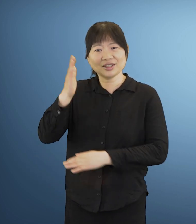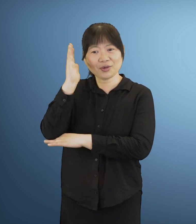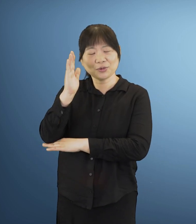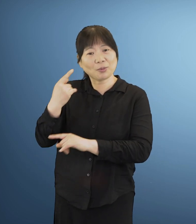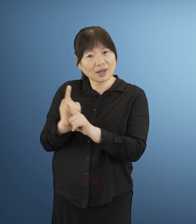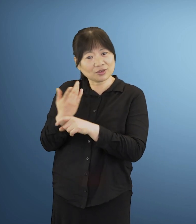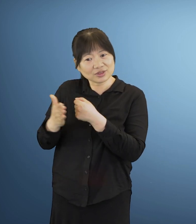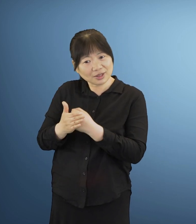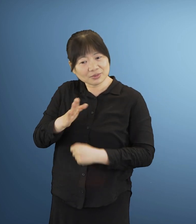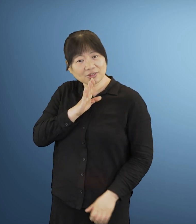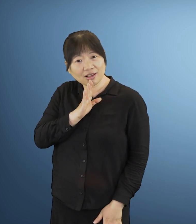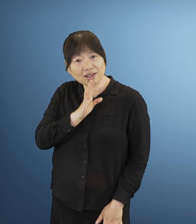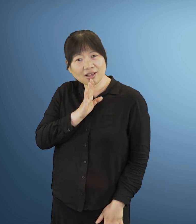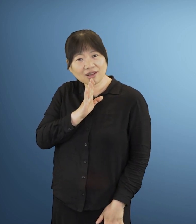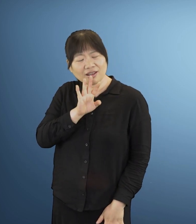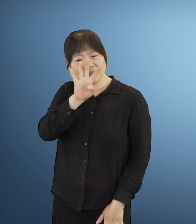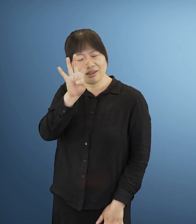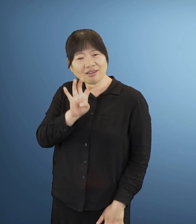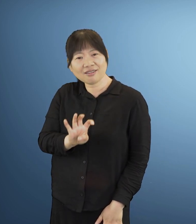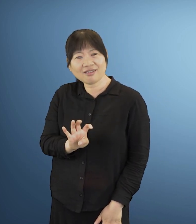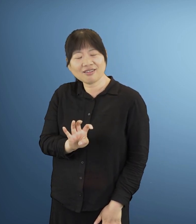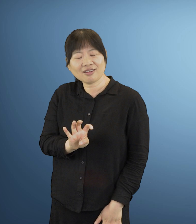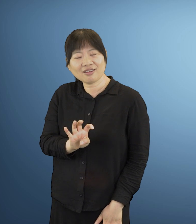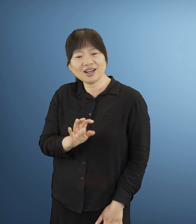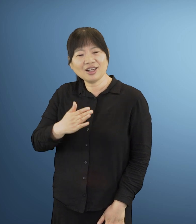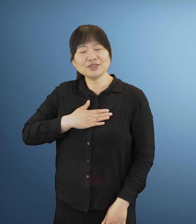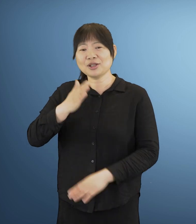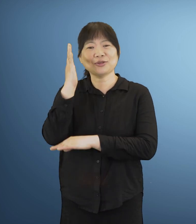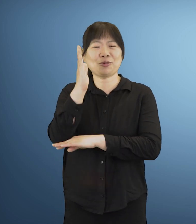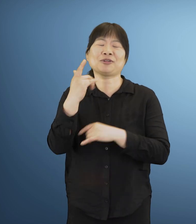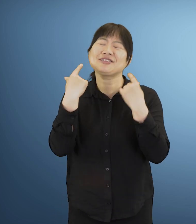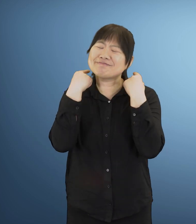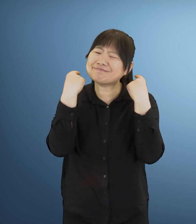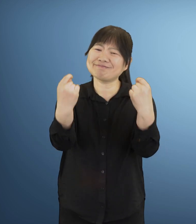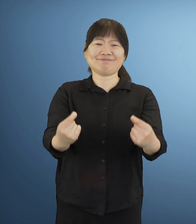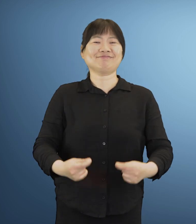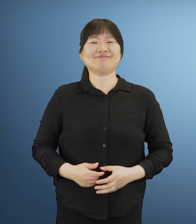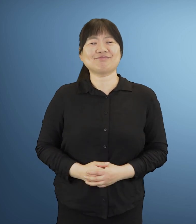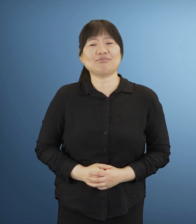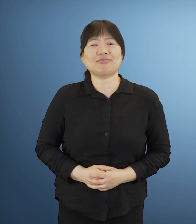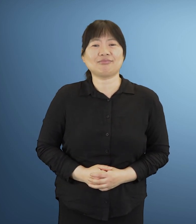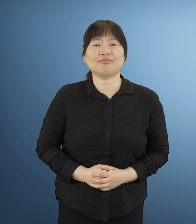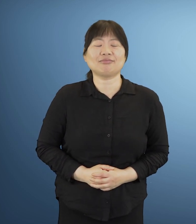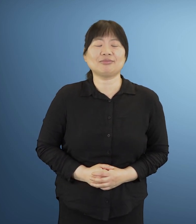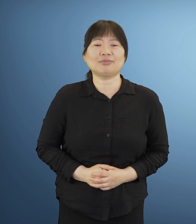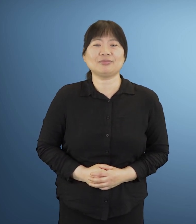달라졌을까요? 제 설교는 안 달라져요.